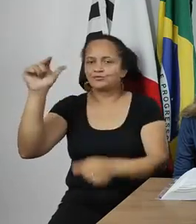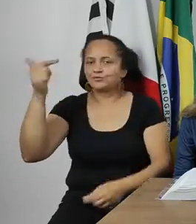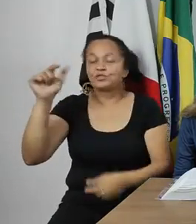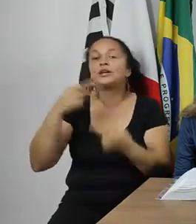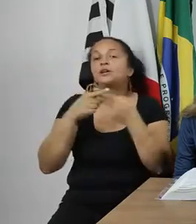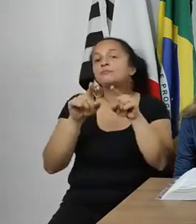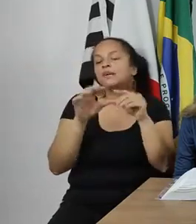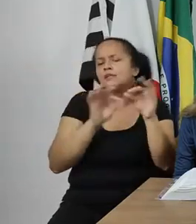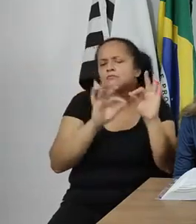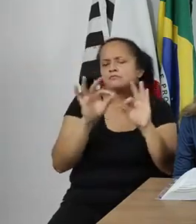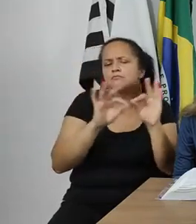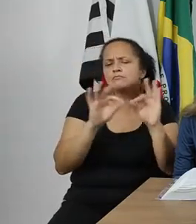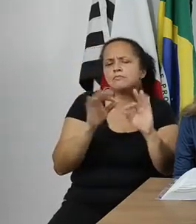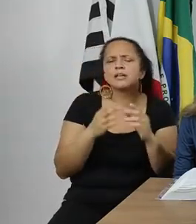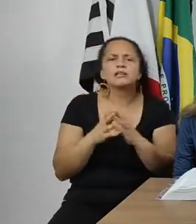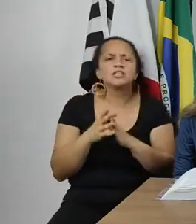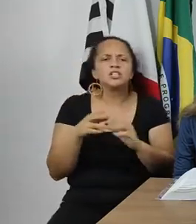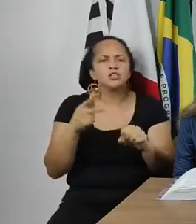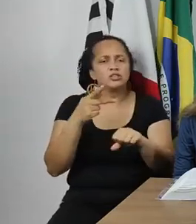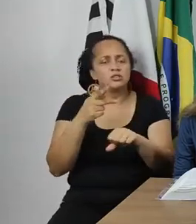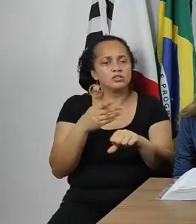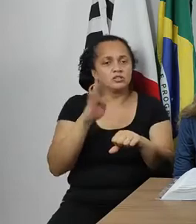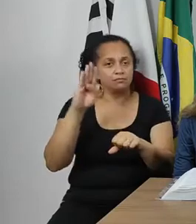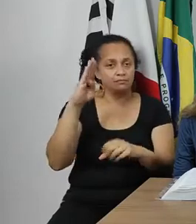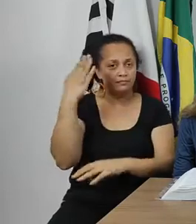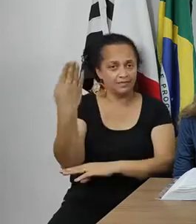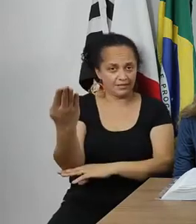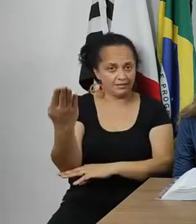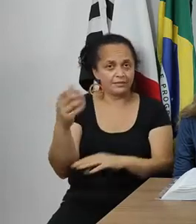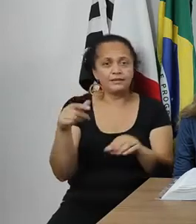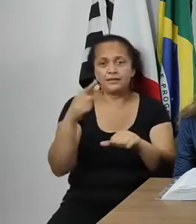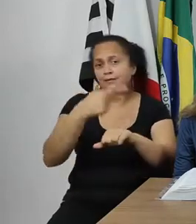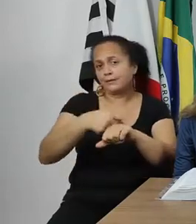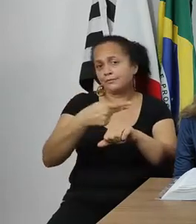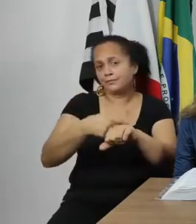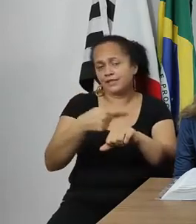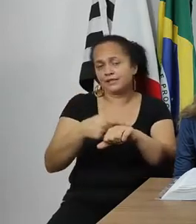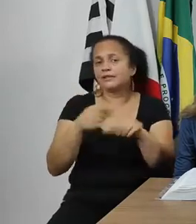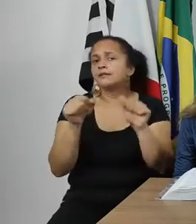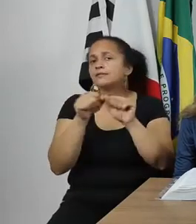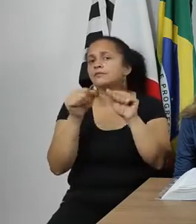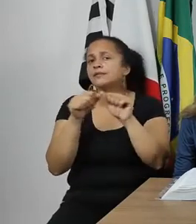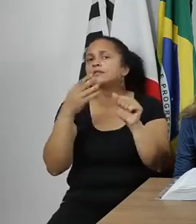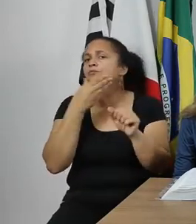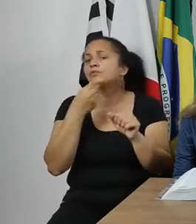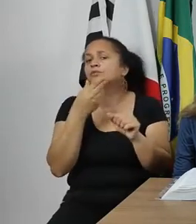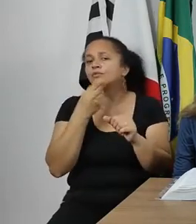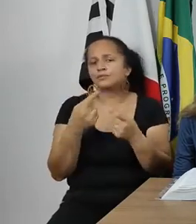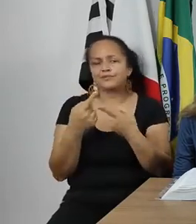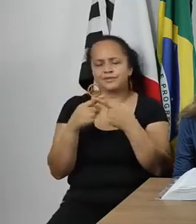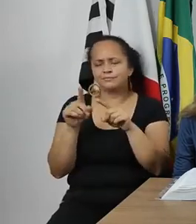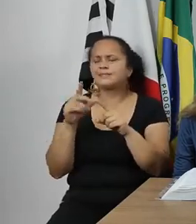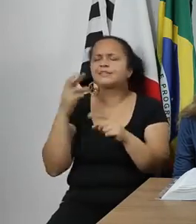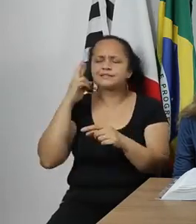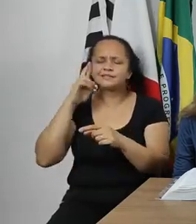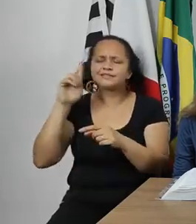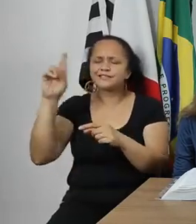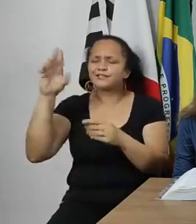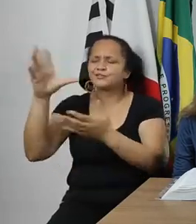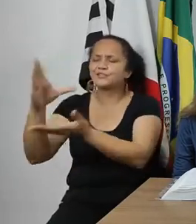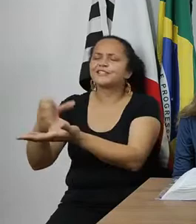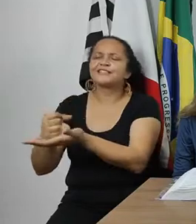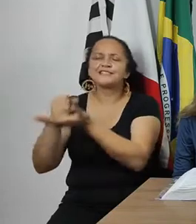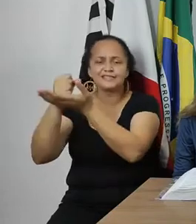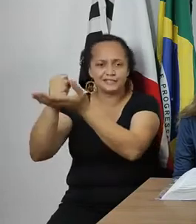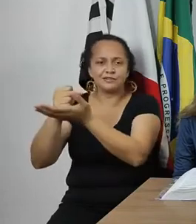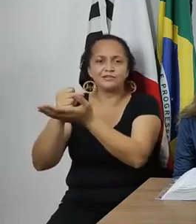por mãos humanas. Agora, ó Senhor nosso Deus, salva-nos dos assírios, para que todas as nações